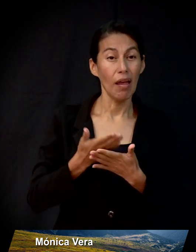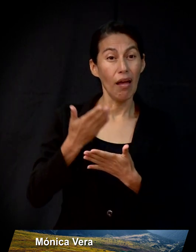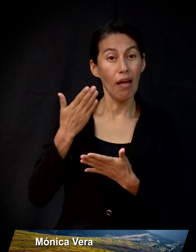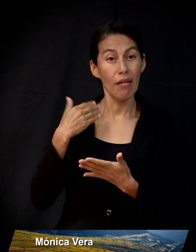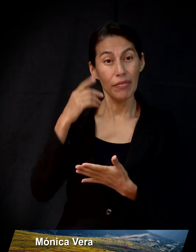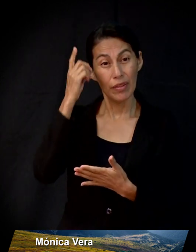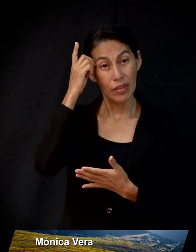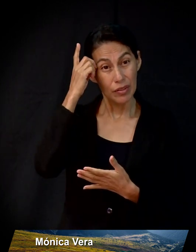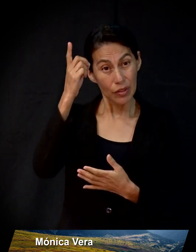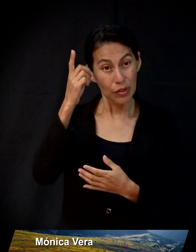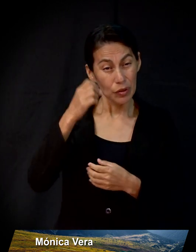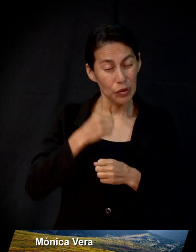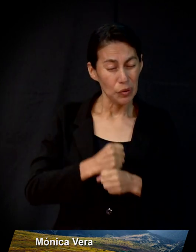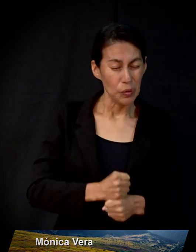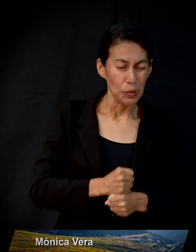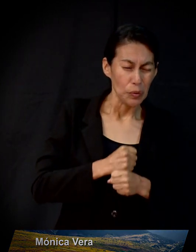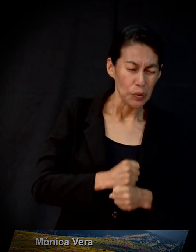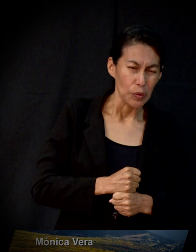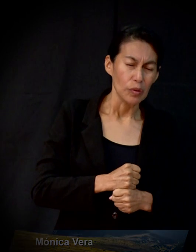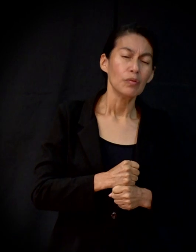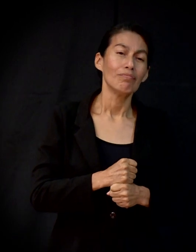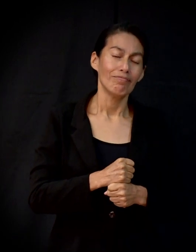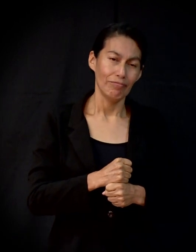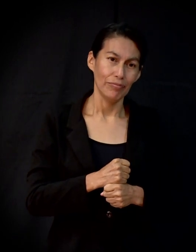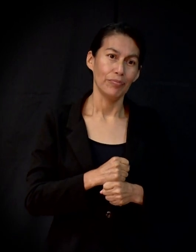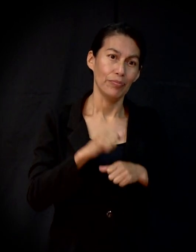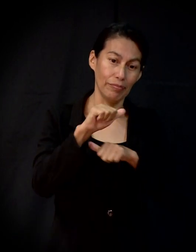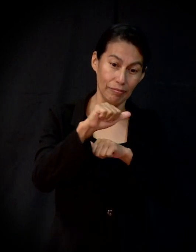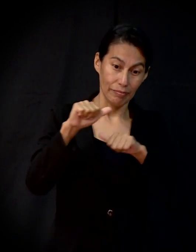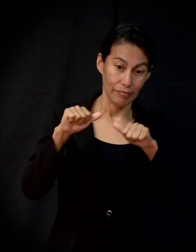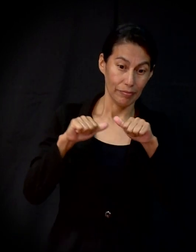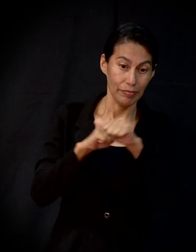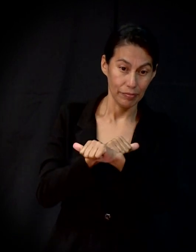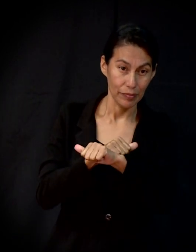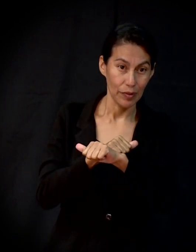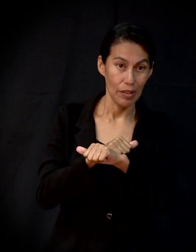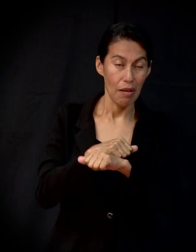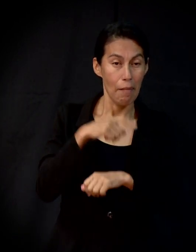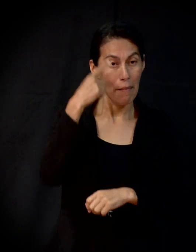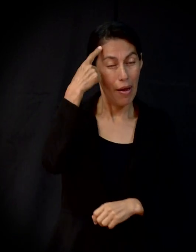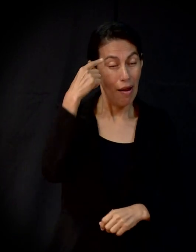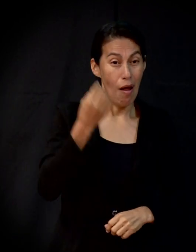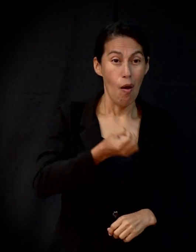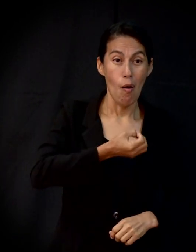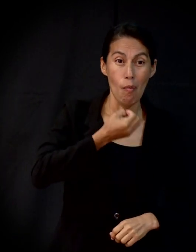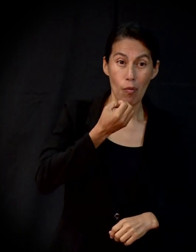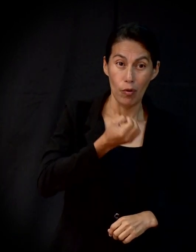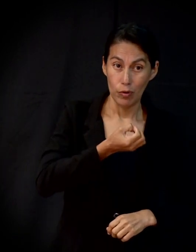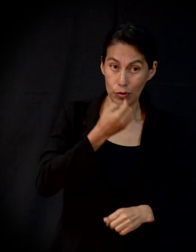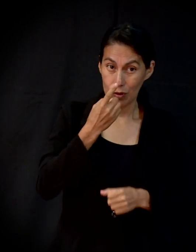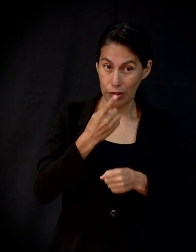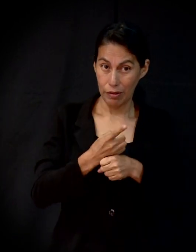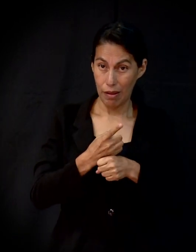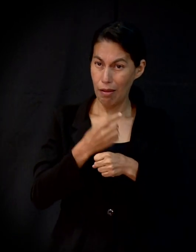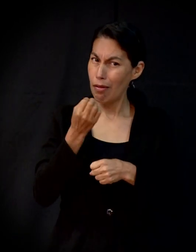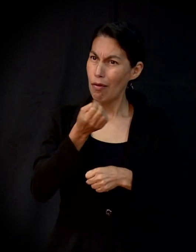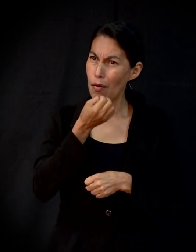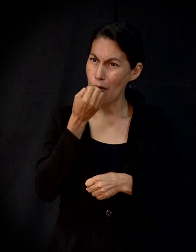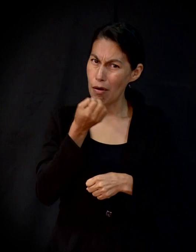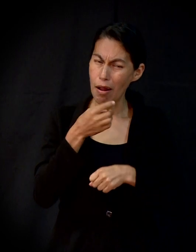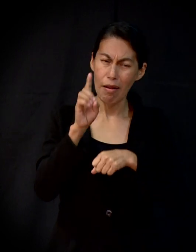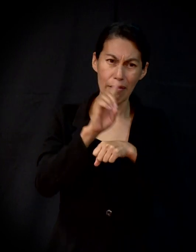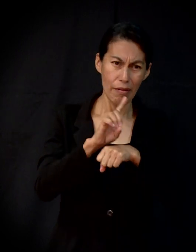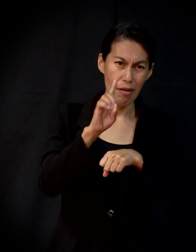el sacrificio para que esa oportunidad la tuvieras, esa gran oportunidad de tener a Dios de tu